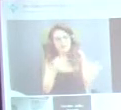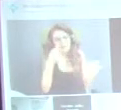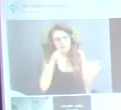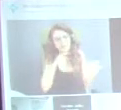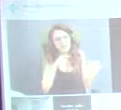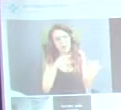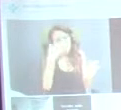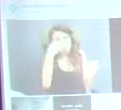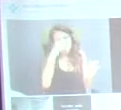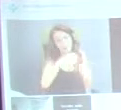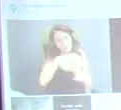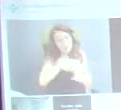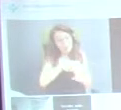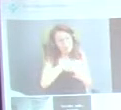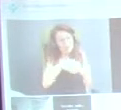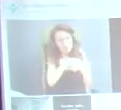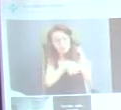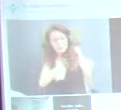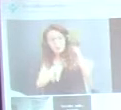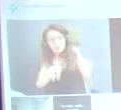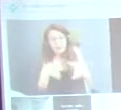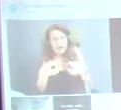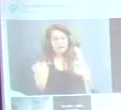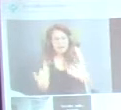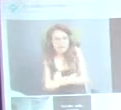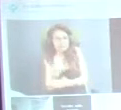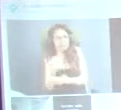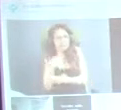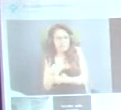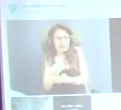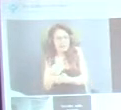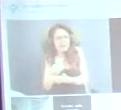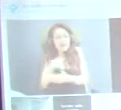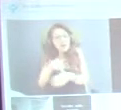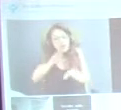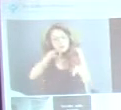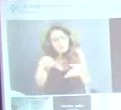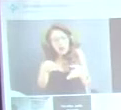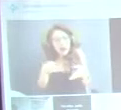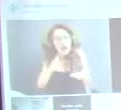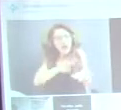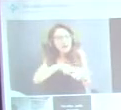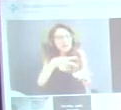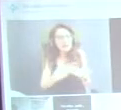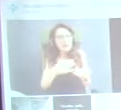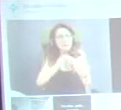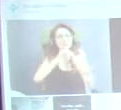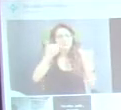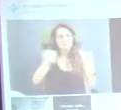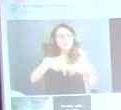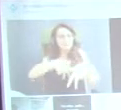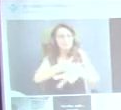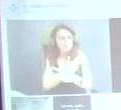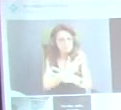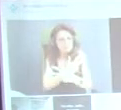Foscari Venezia, che si occupa di video interpretariato a distanza, non solo